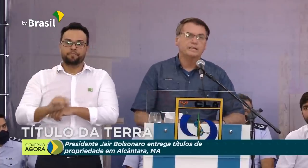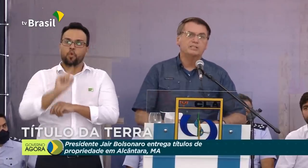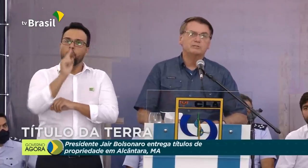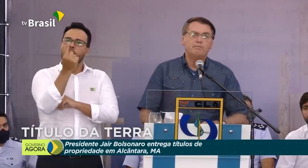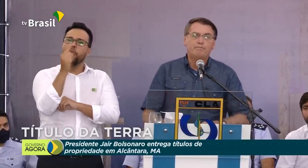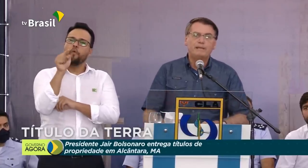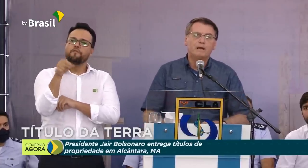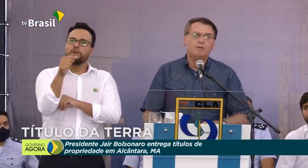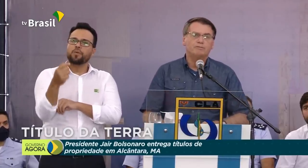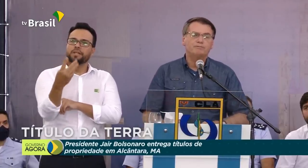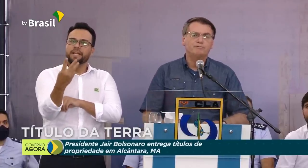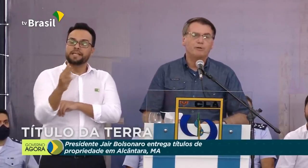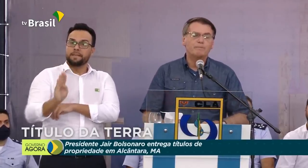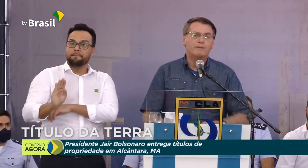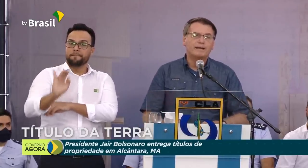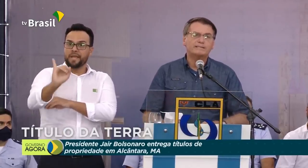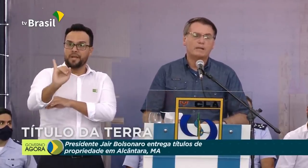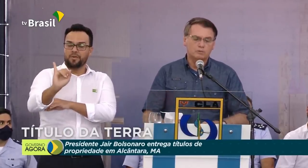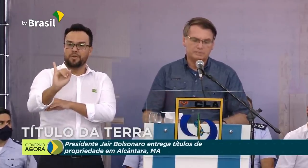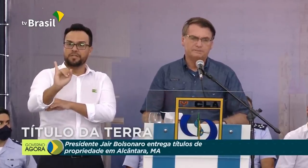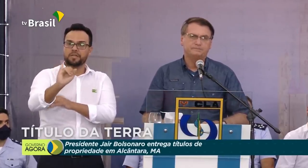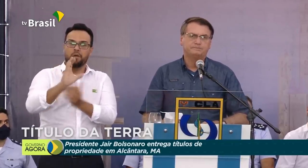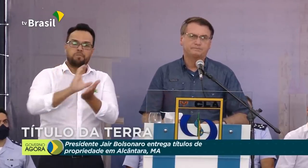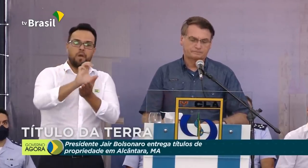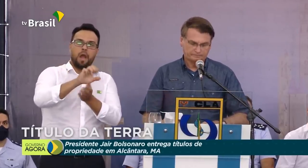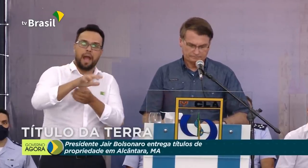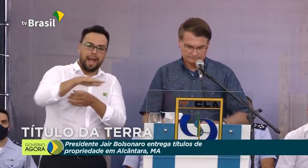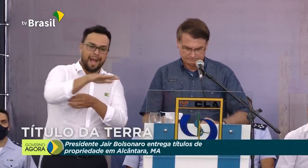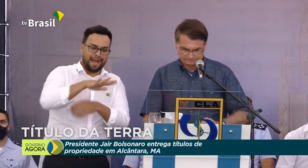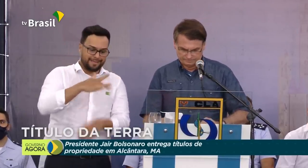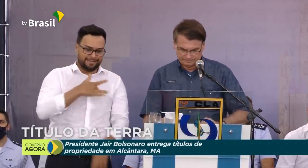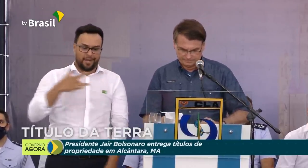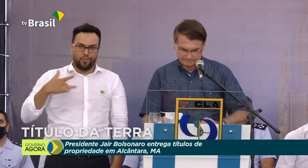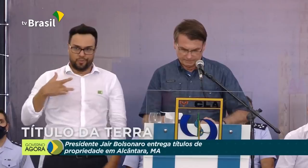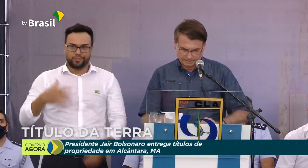1,3 bilhão foi para a saúde.